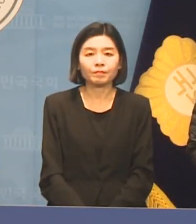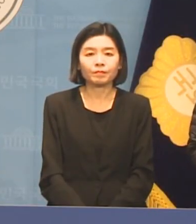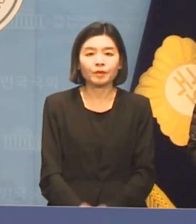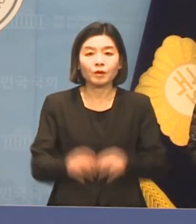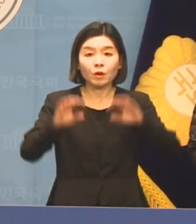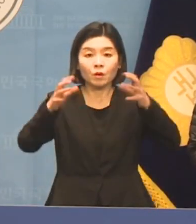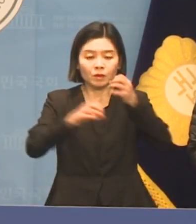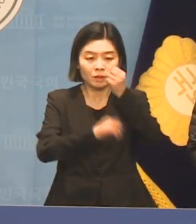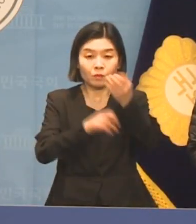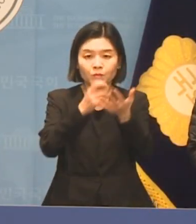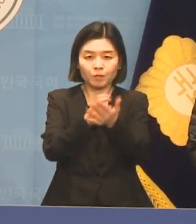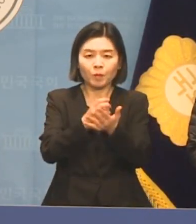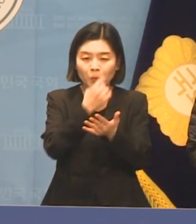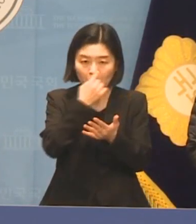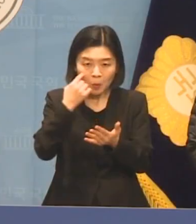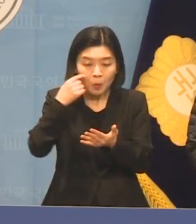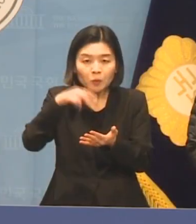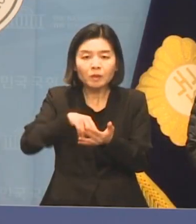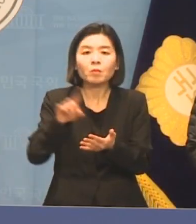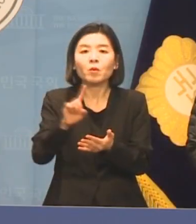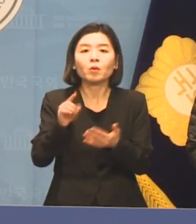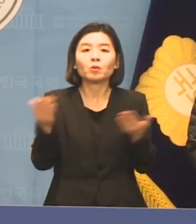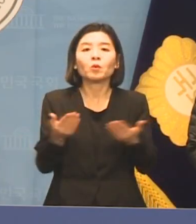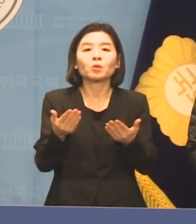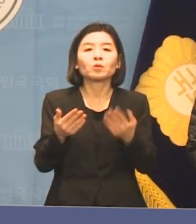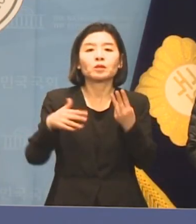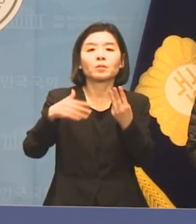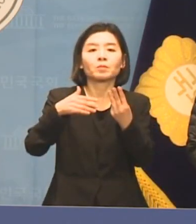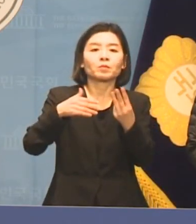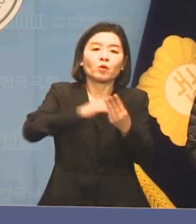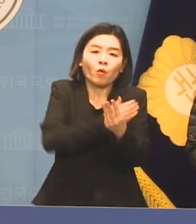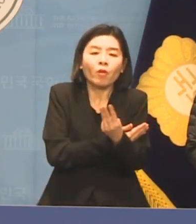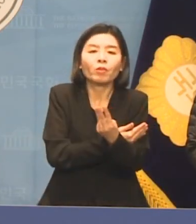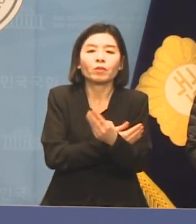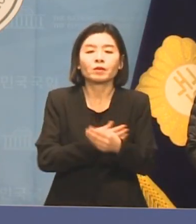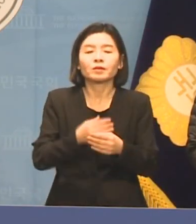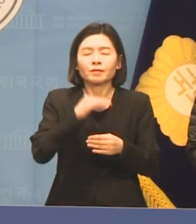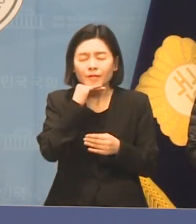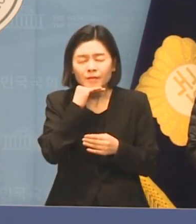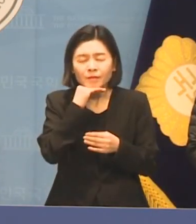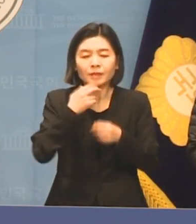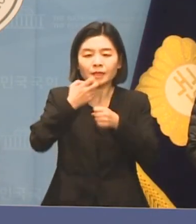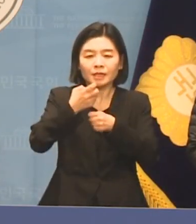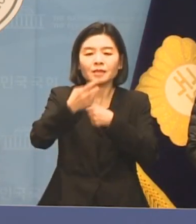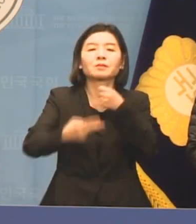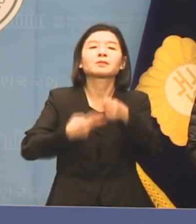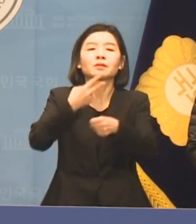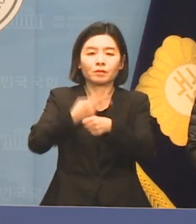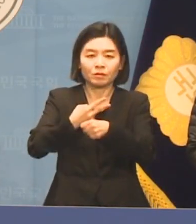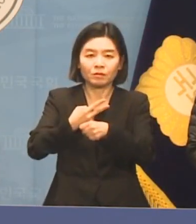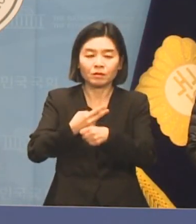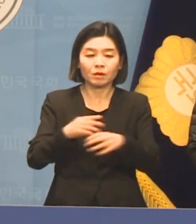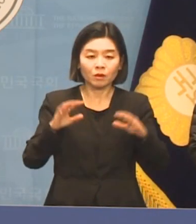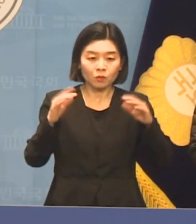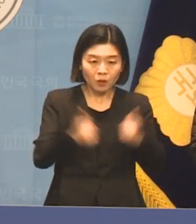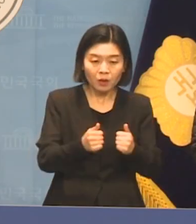헌법이 보장하는 노동상권 72년을 기다렸다. 국회와 정부는 모든 노동자에게